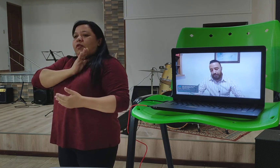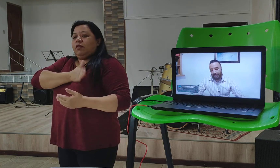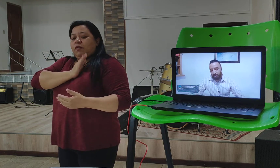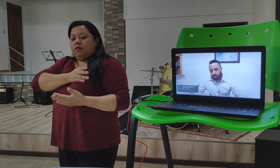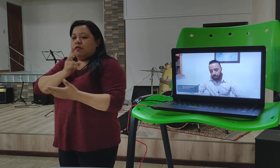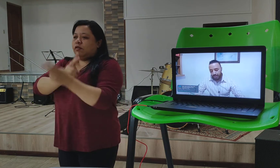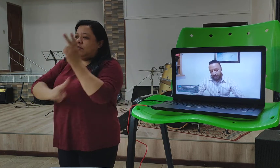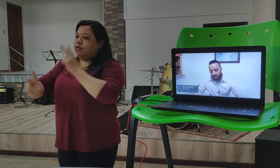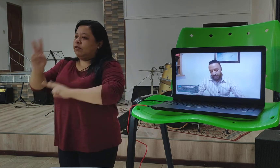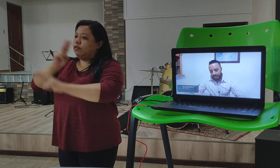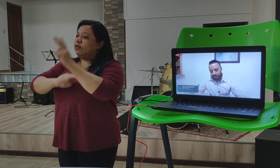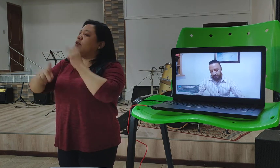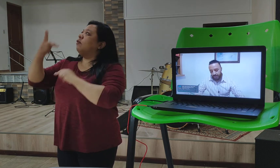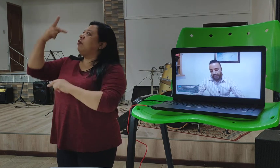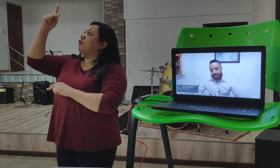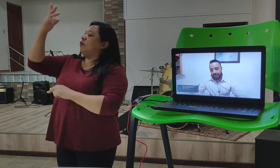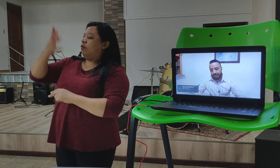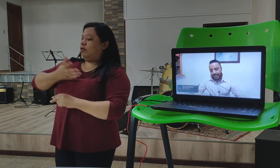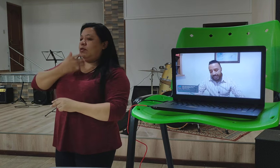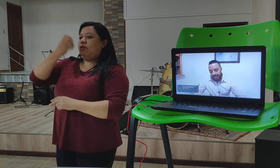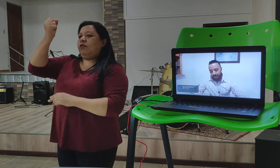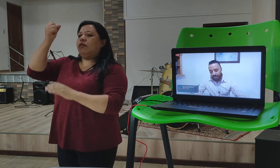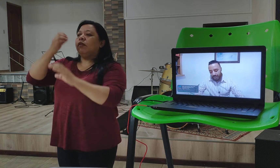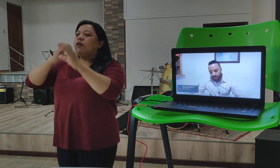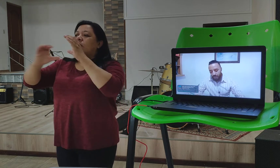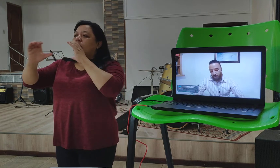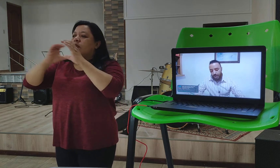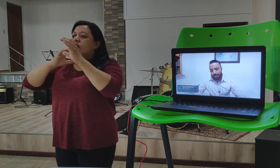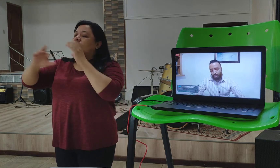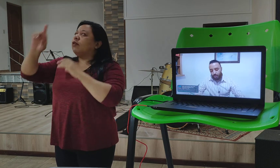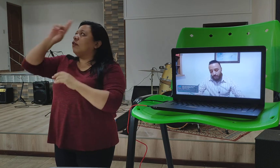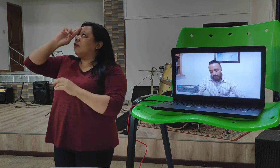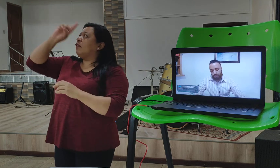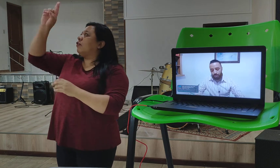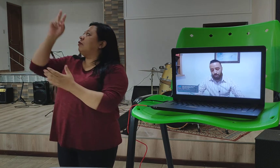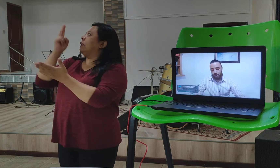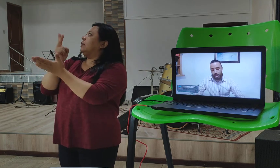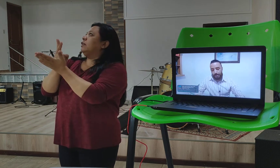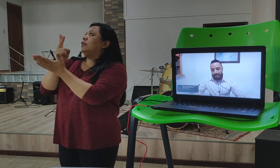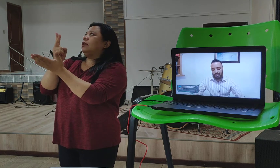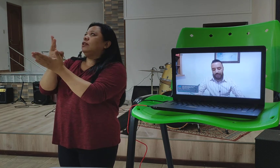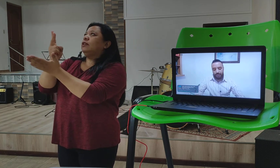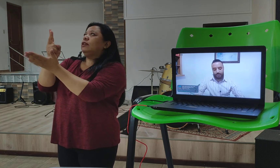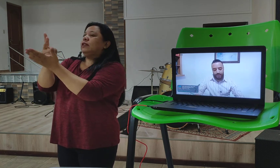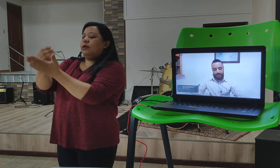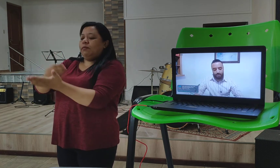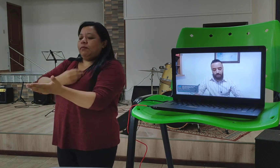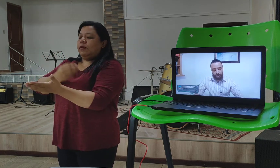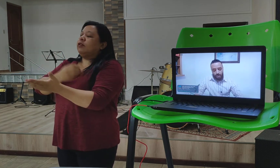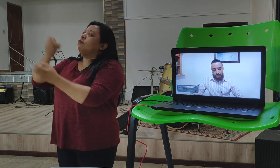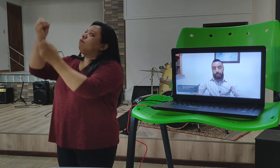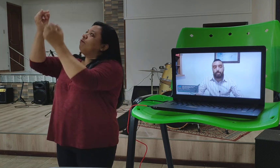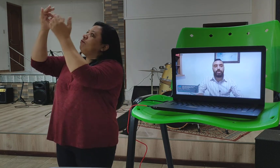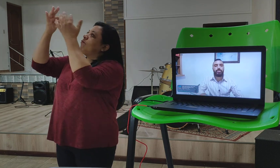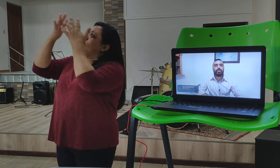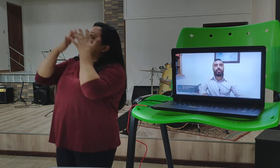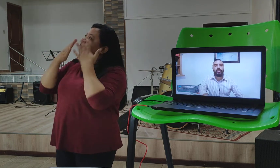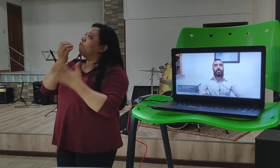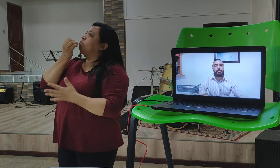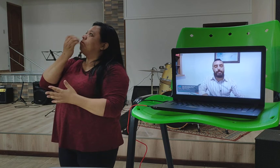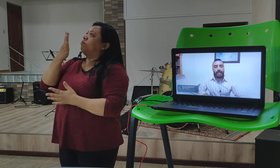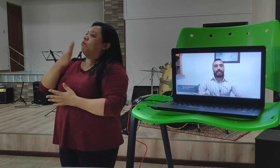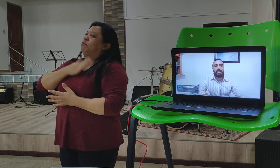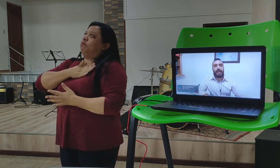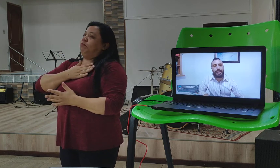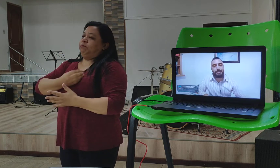coração na tua salvação. Cantarei ao Senhor, porquanto me tem feito